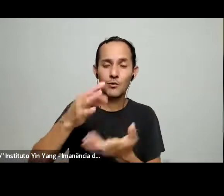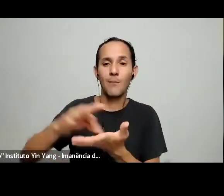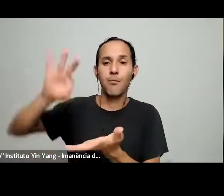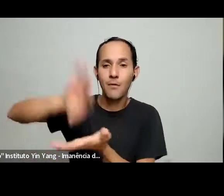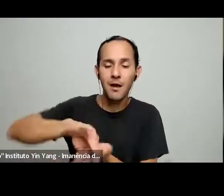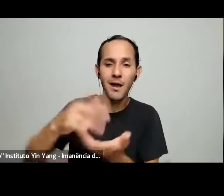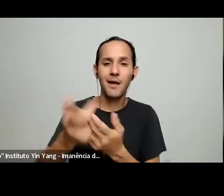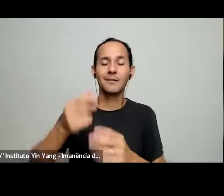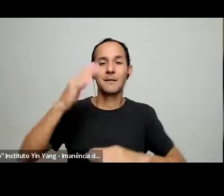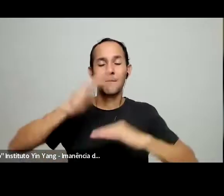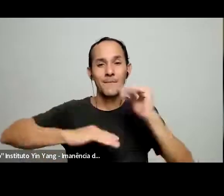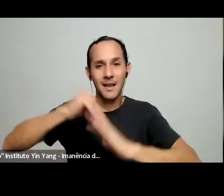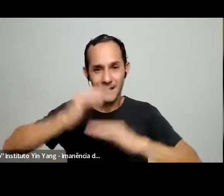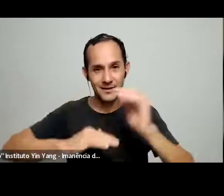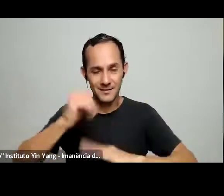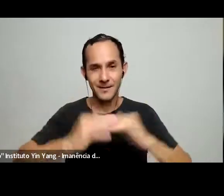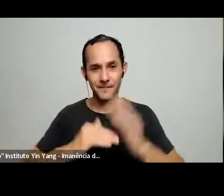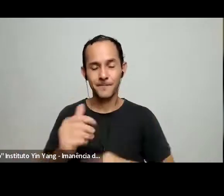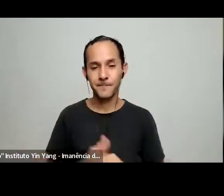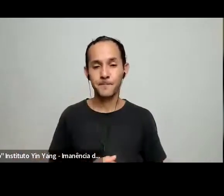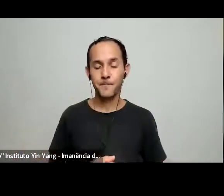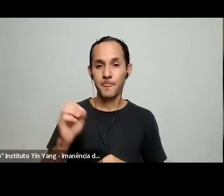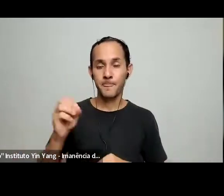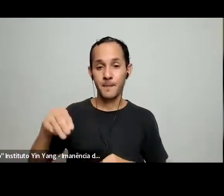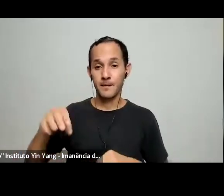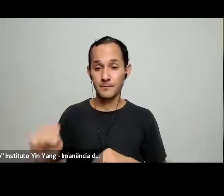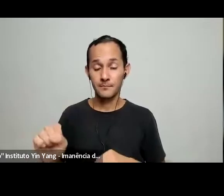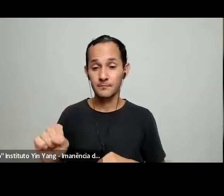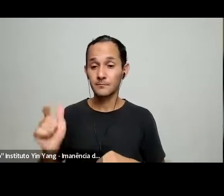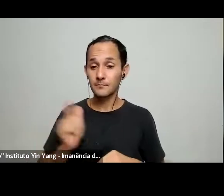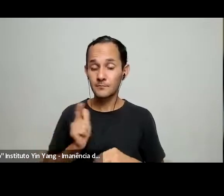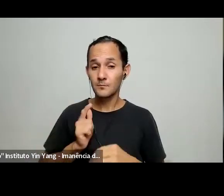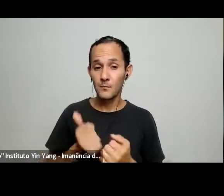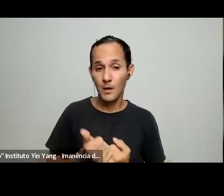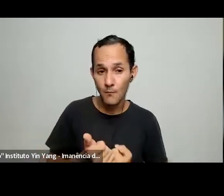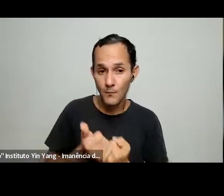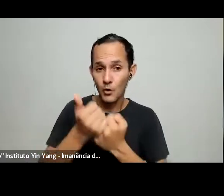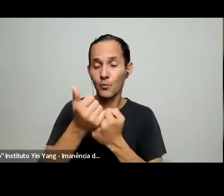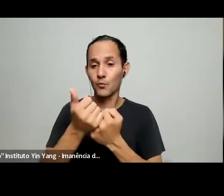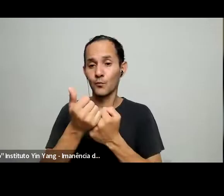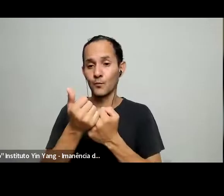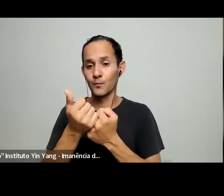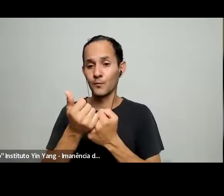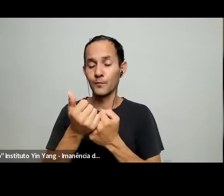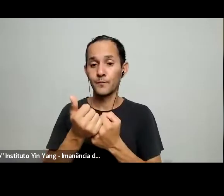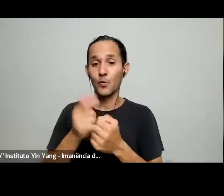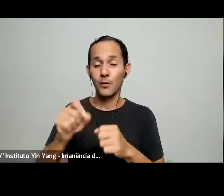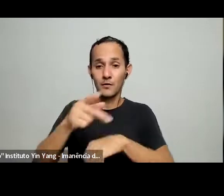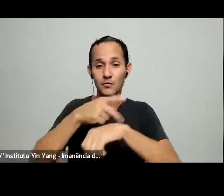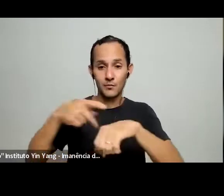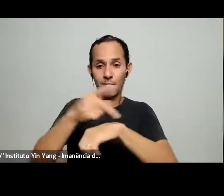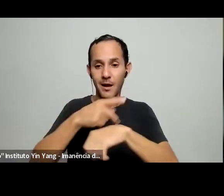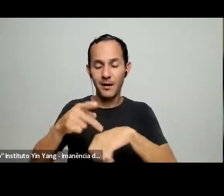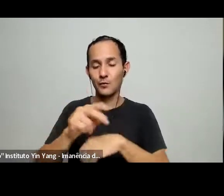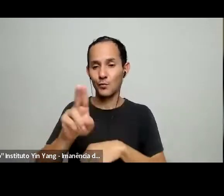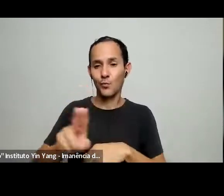práticas, e a Organização Mundial da Saúde tem apoiado, né, que os países membros se